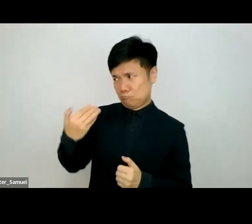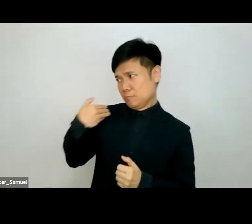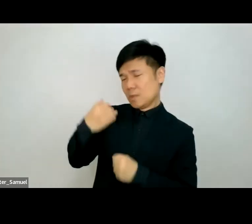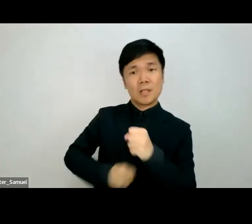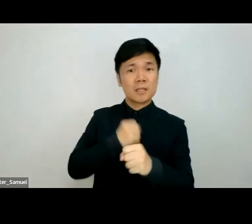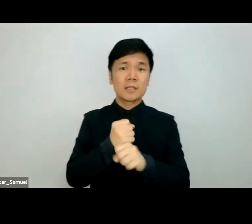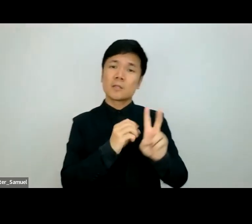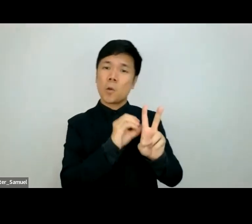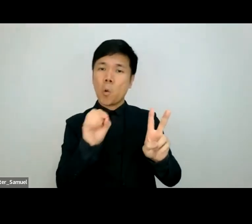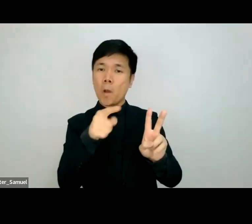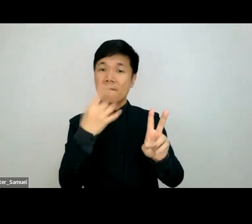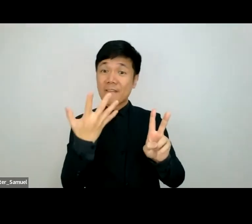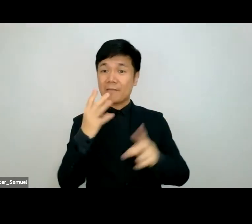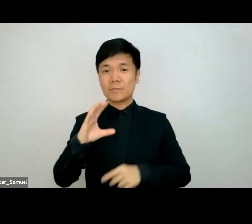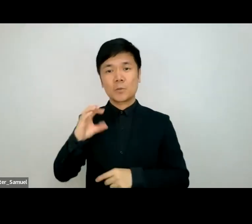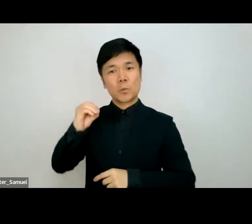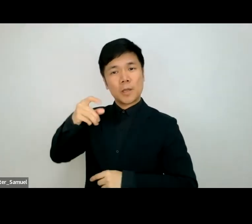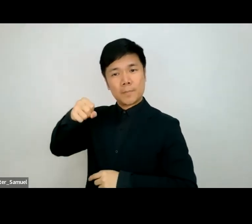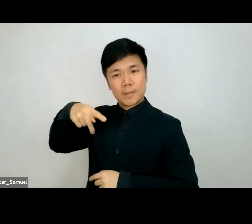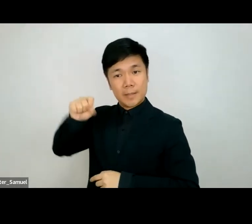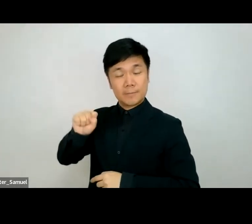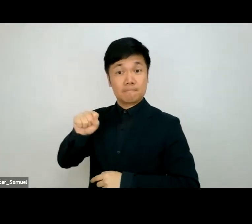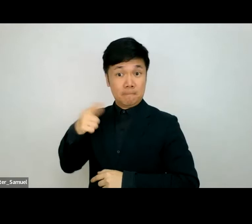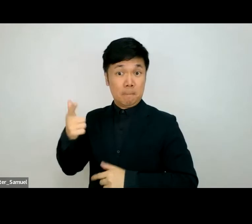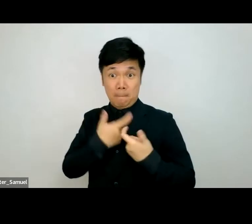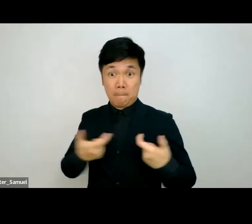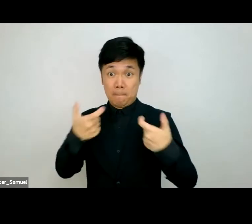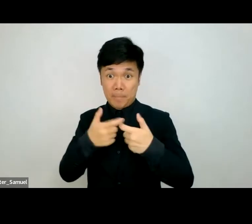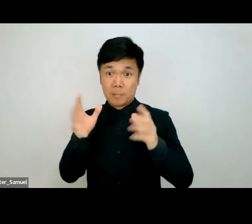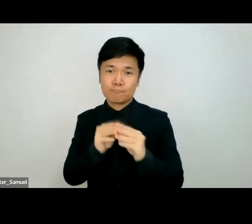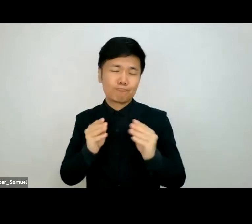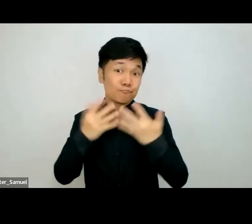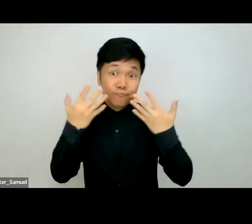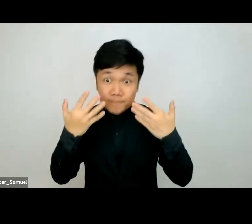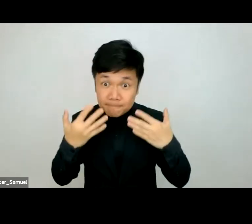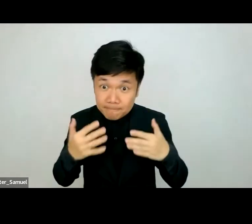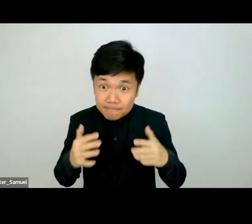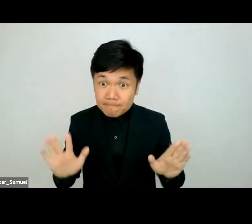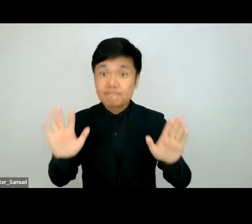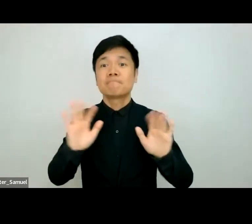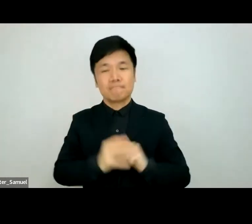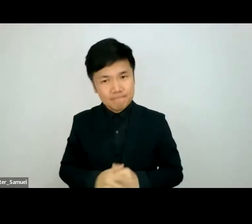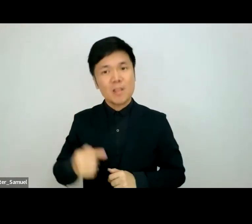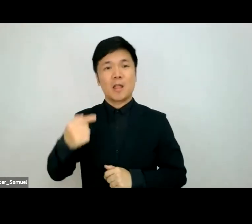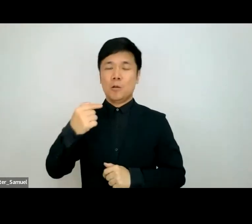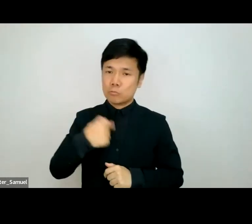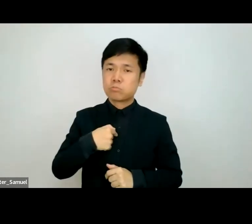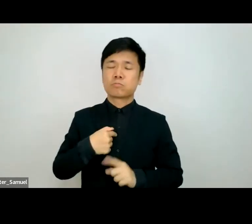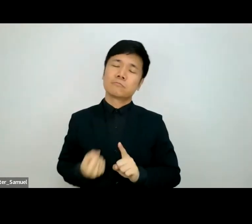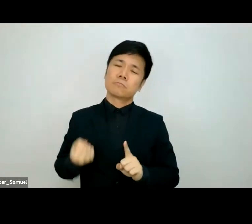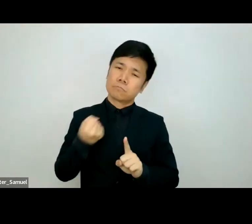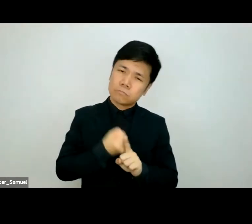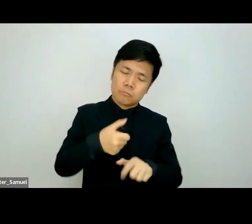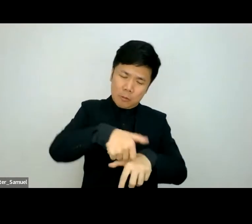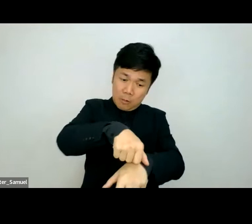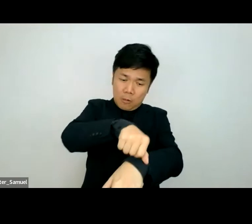voix. Après la conférence de Paris, et suite aux négociations, nous avons